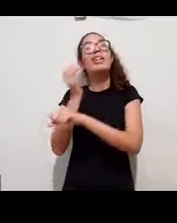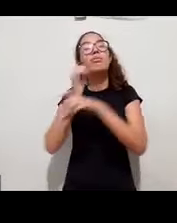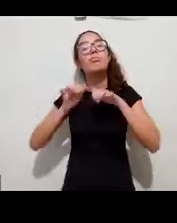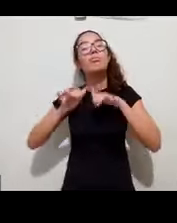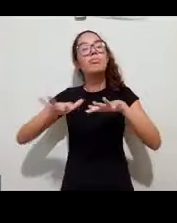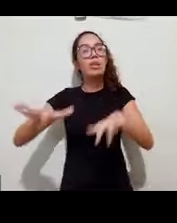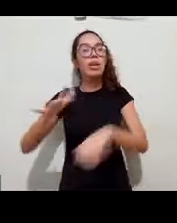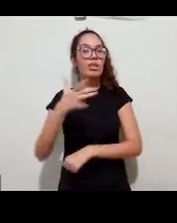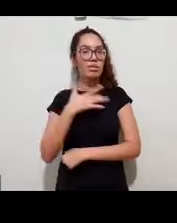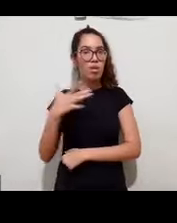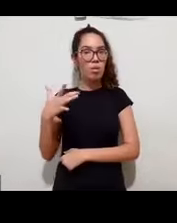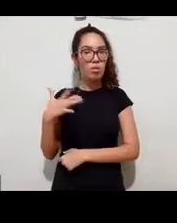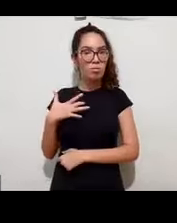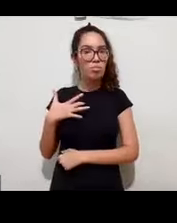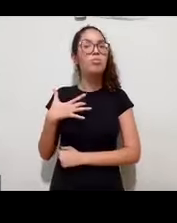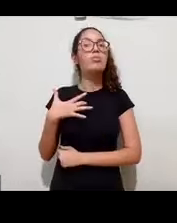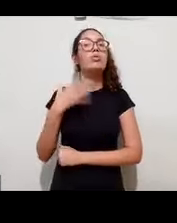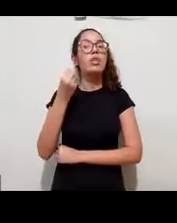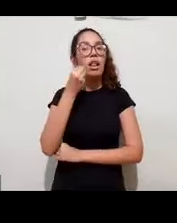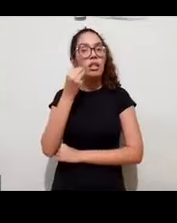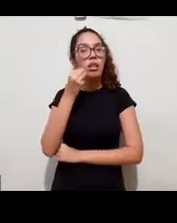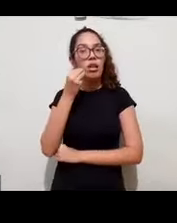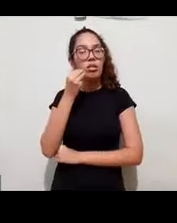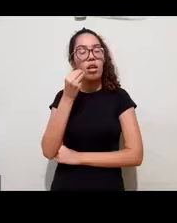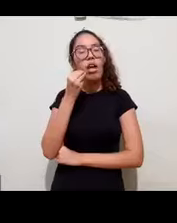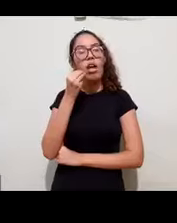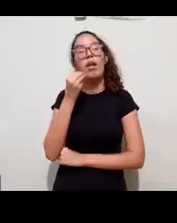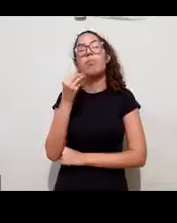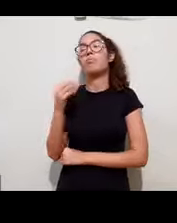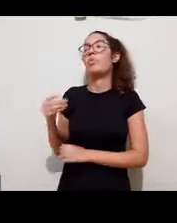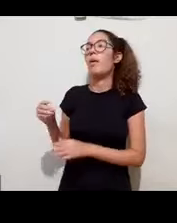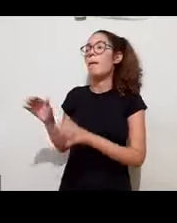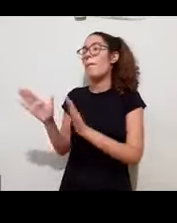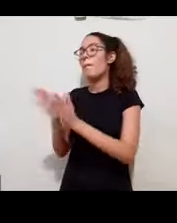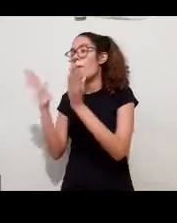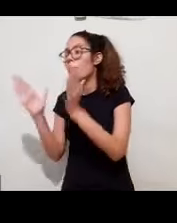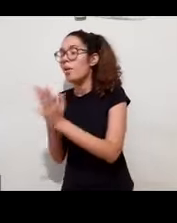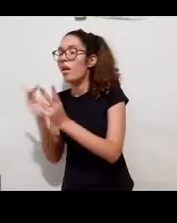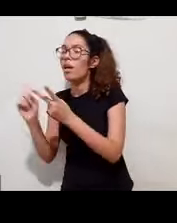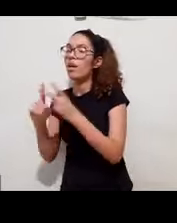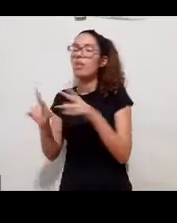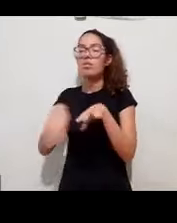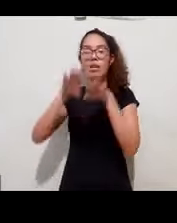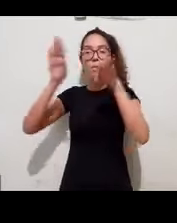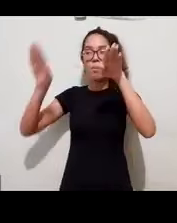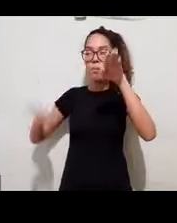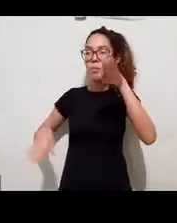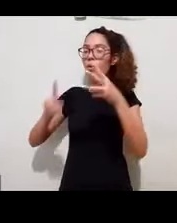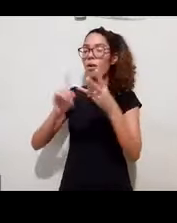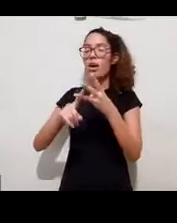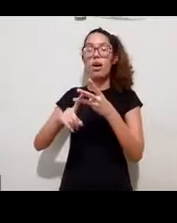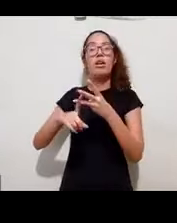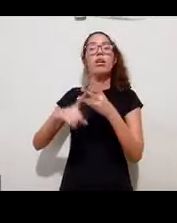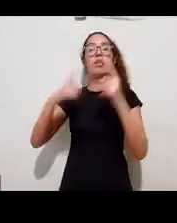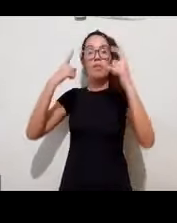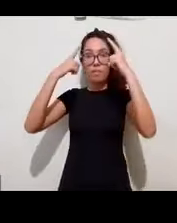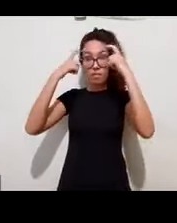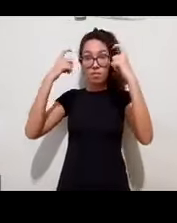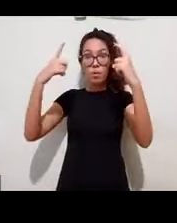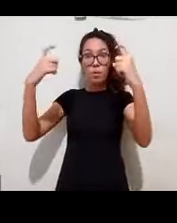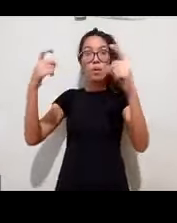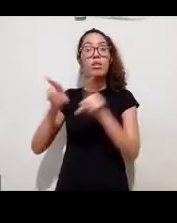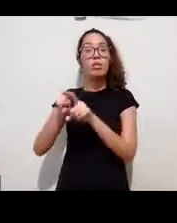com a determinação social, que olhe para as questões de pobreza, desigualdade social, violência. Então, a gente tem que trabalhar com indicadores que